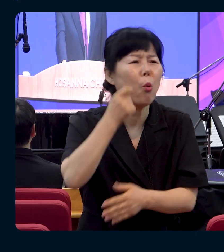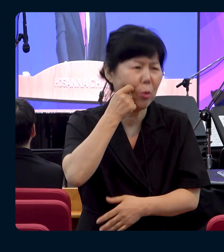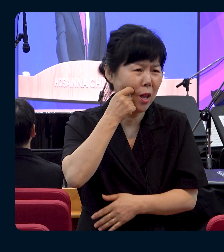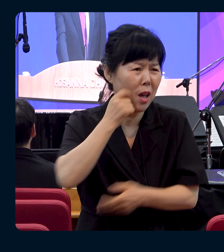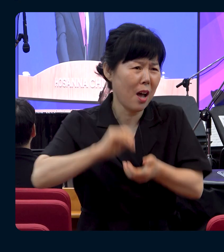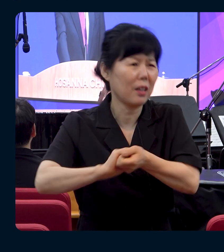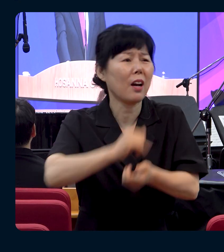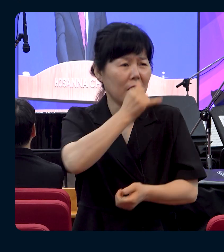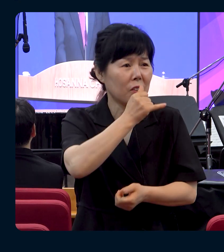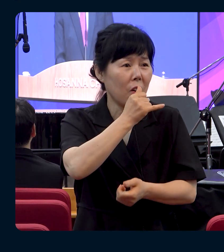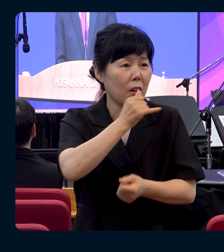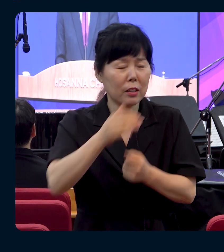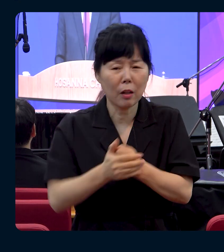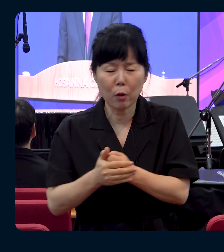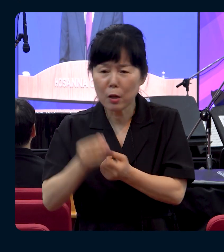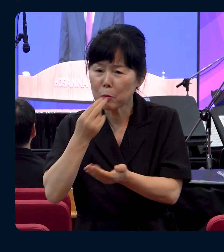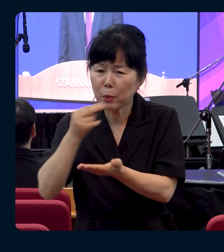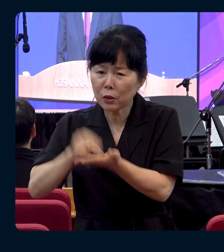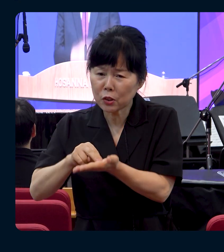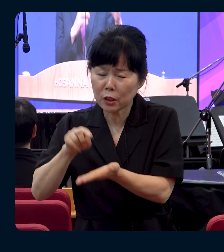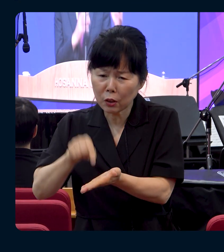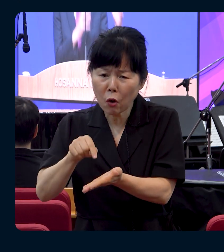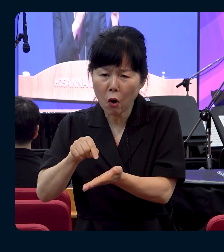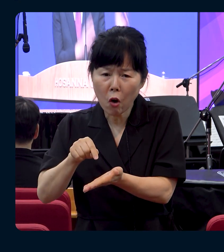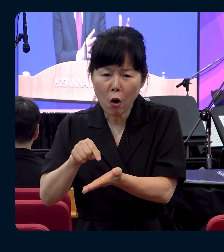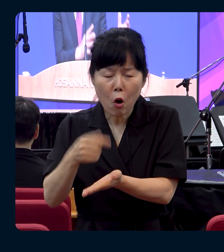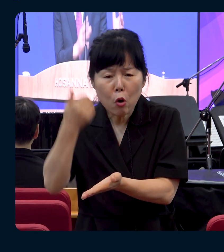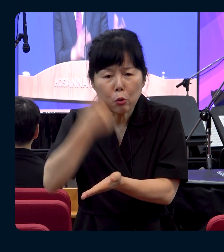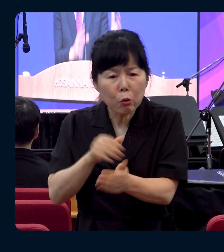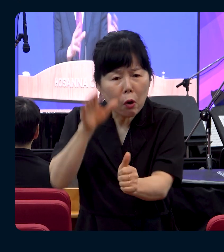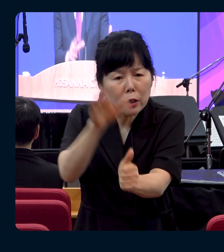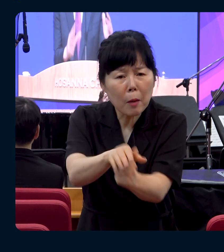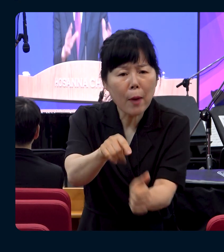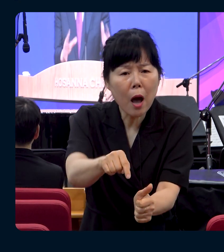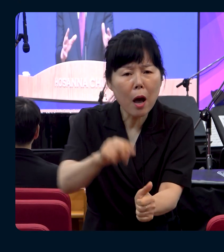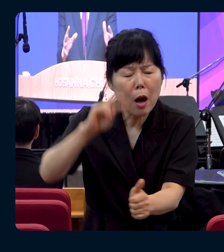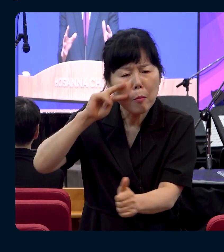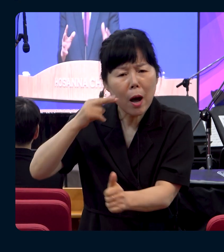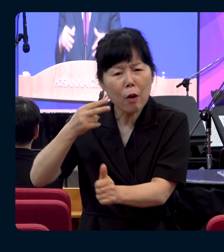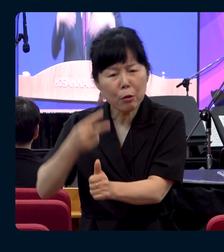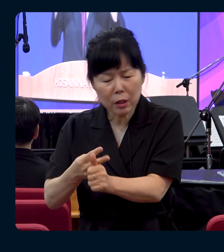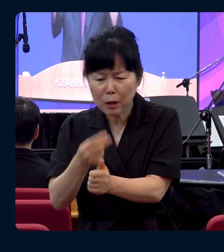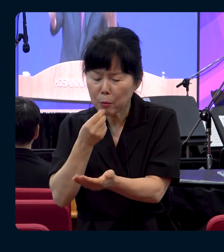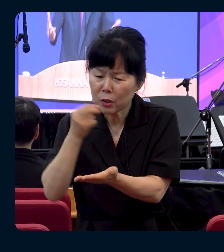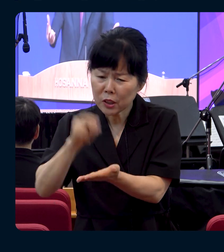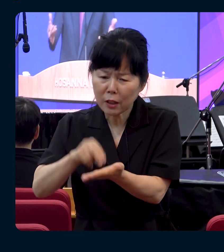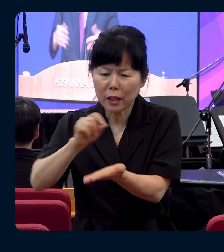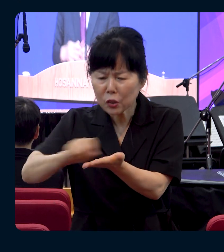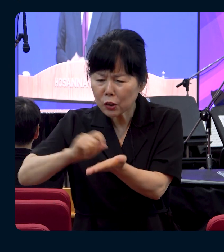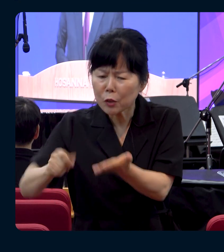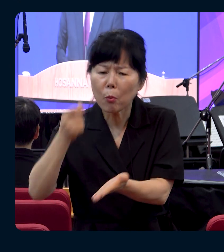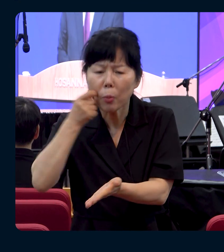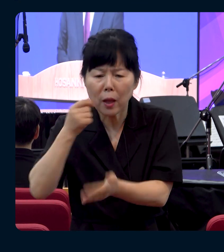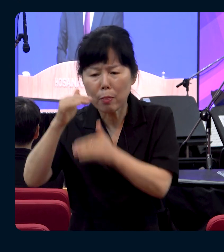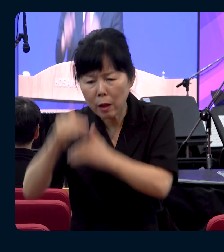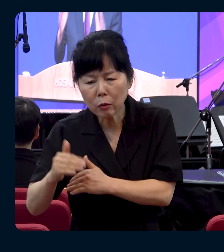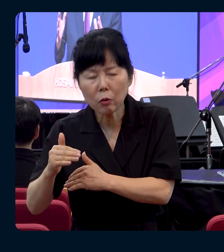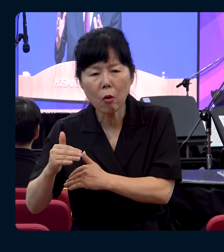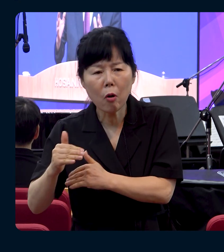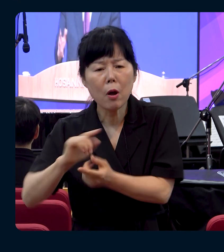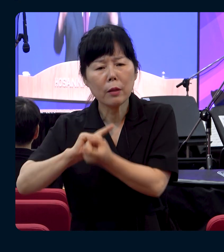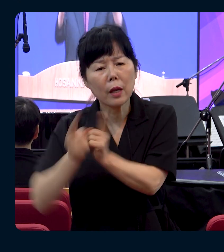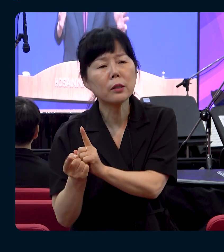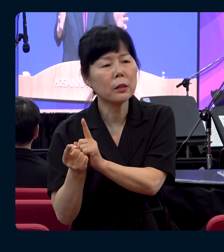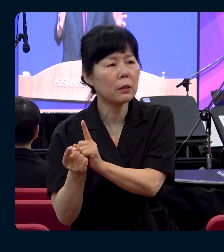사람이 바울 대신에 그 편지에 미처 다 말하지 못한 내용들을 다 말해줘야 되니까,